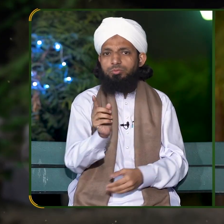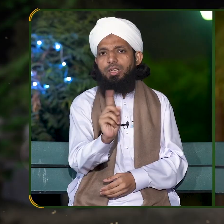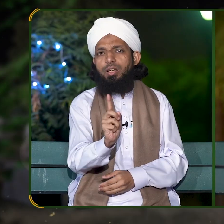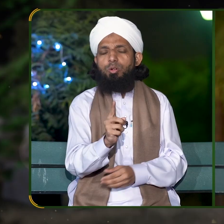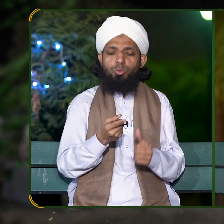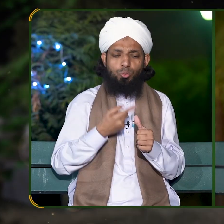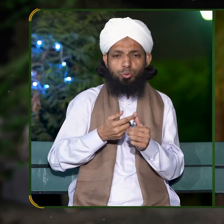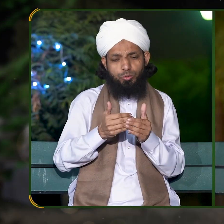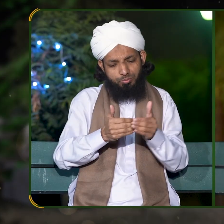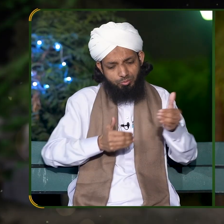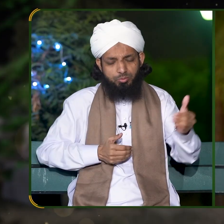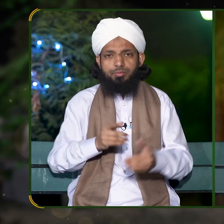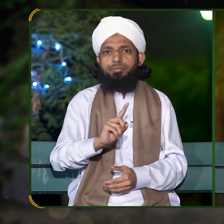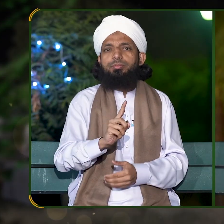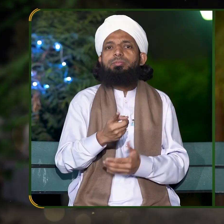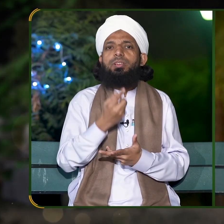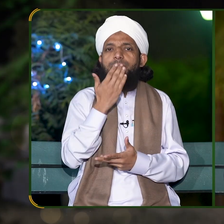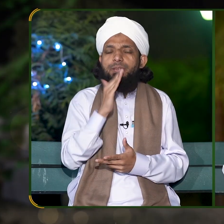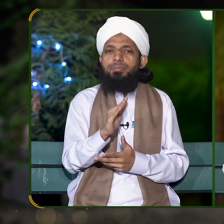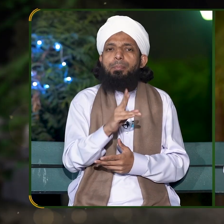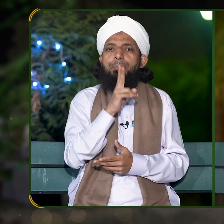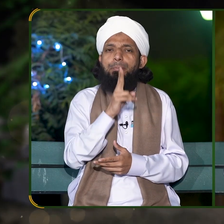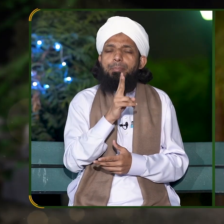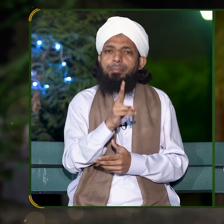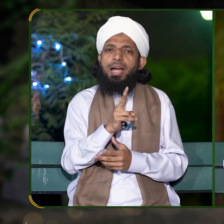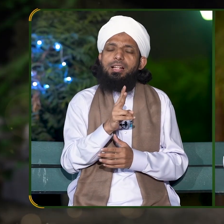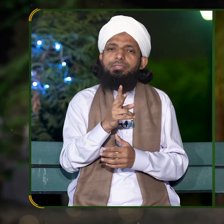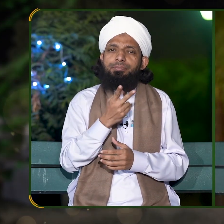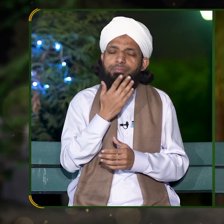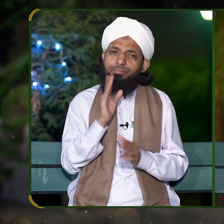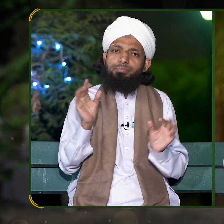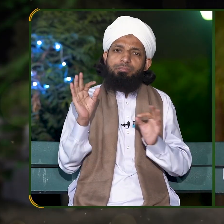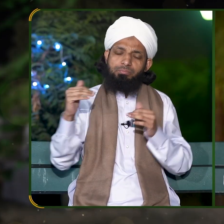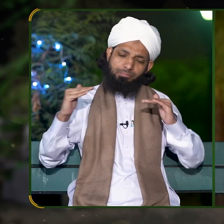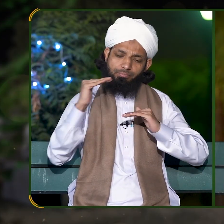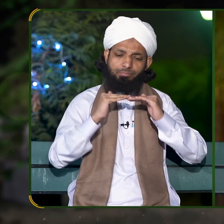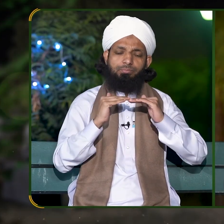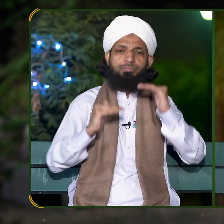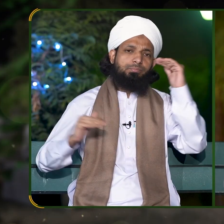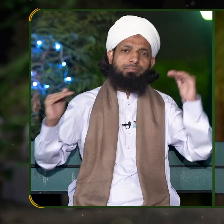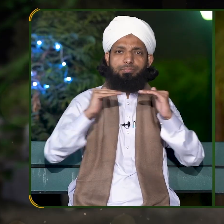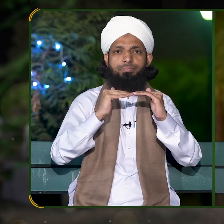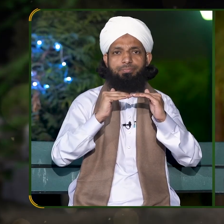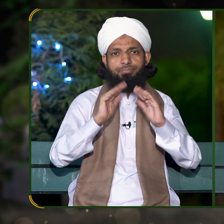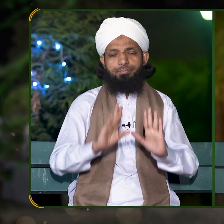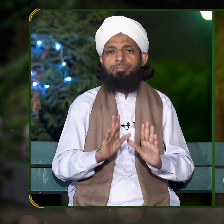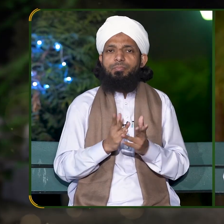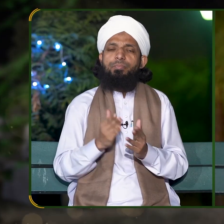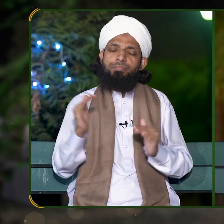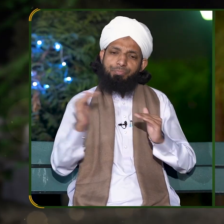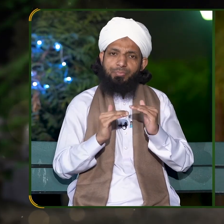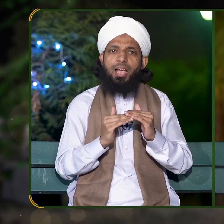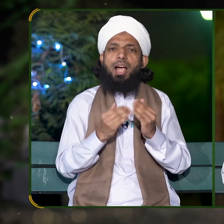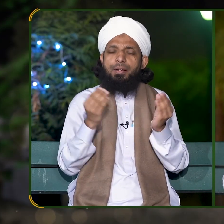کرے، لوگوں کی طبیعتوں اور ان کے مقام و مرتبے کے اعتبار سے ان کے لیے نرمی